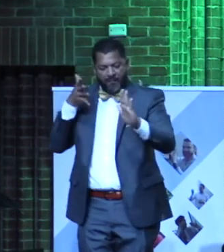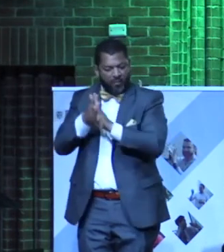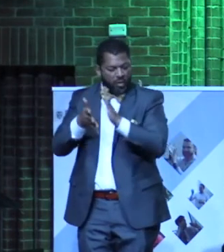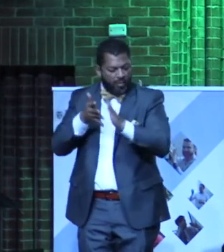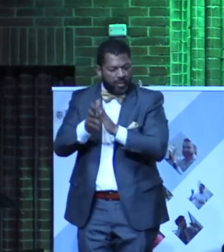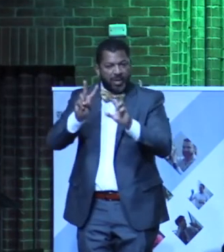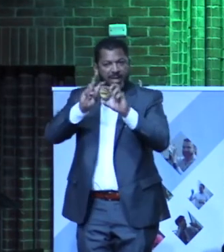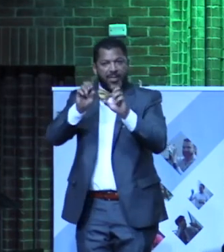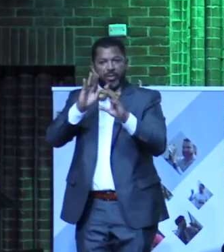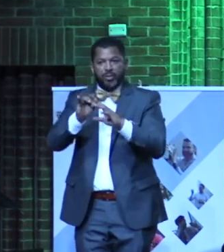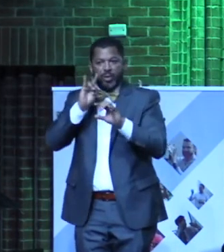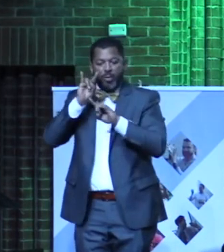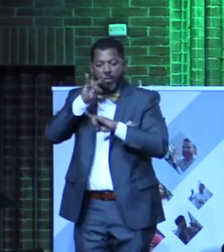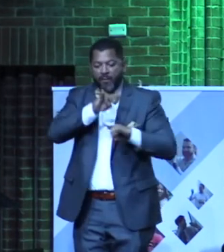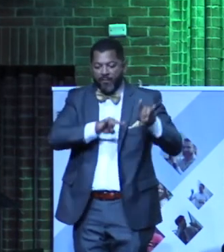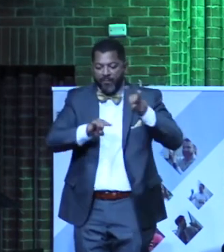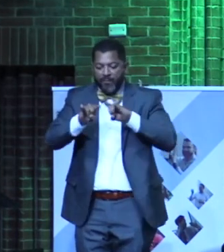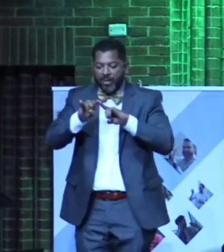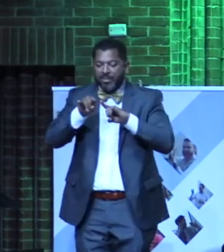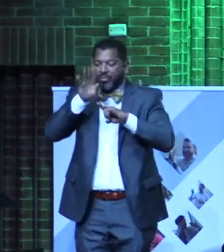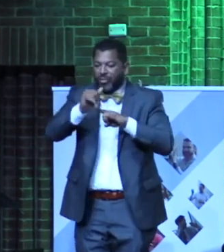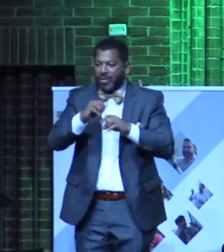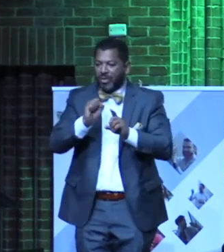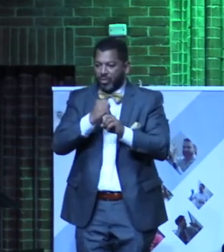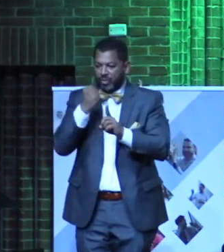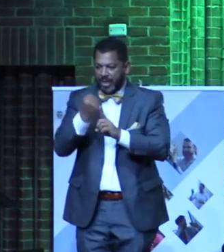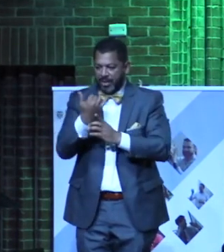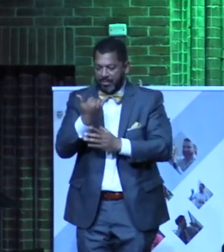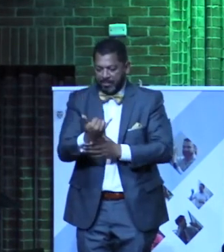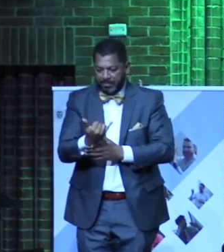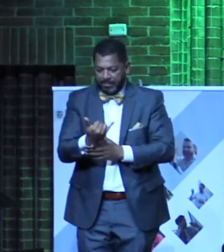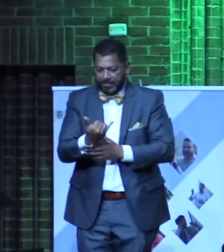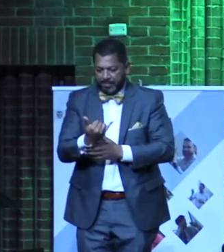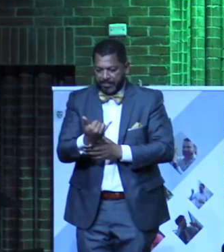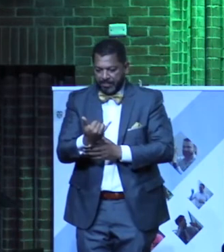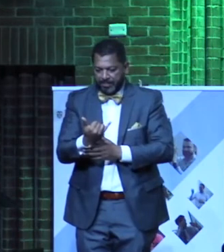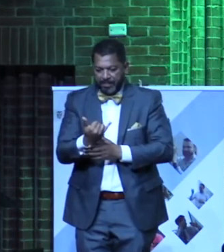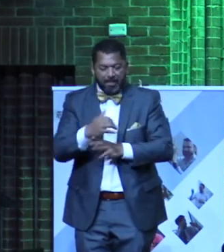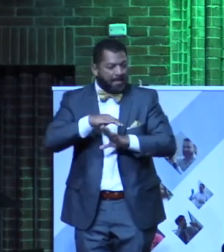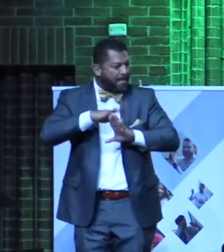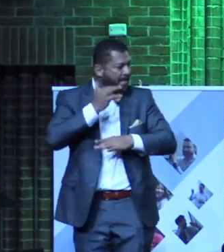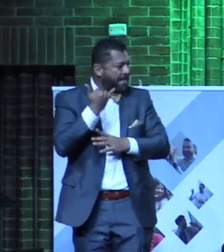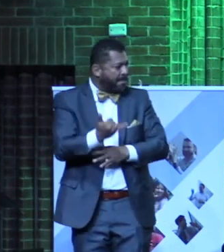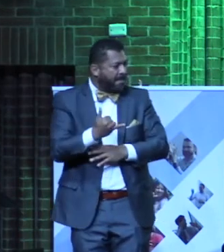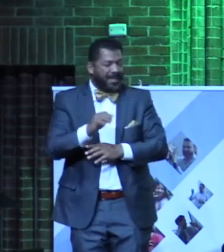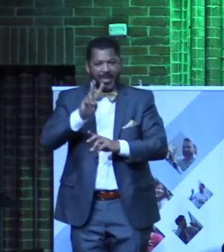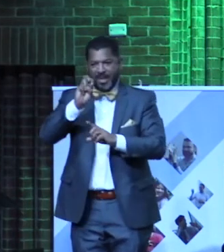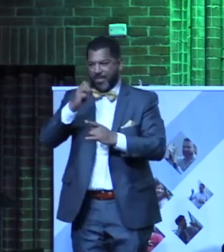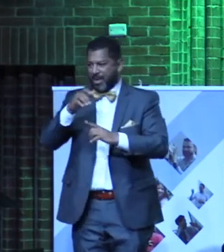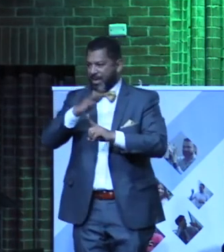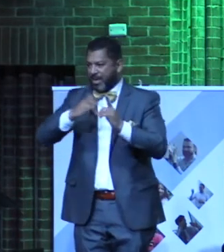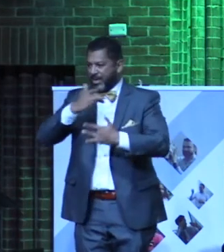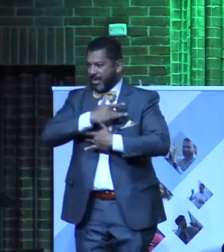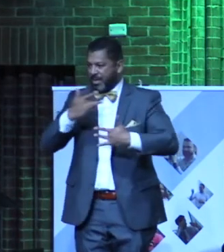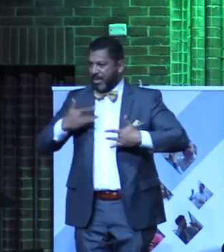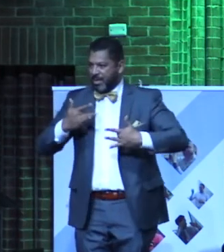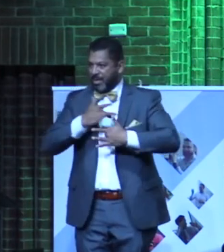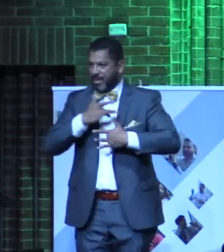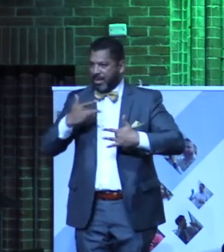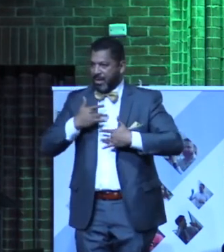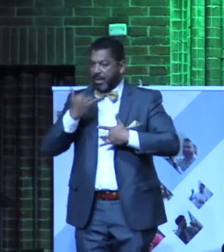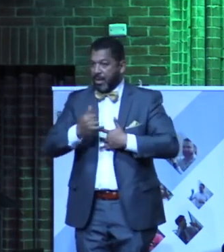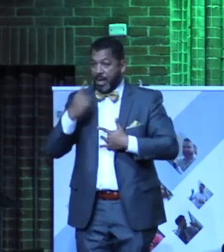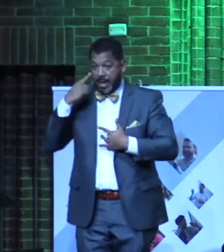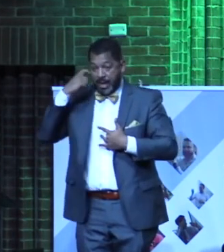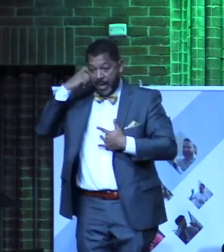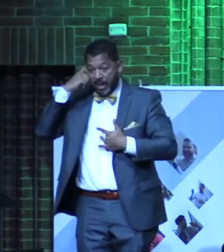para el tema de las veedurías sociales, de la mano con la organización civil sorda. Por supuesto, en salud, los retos que nos